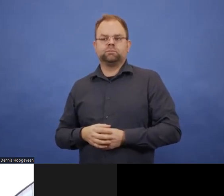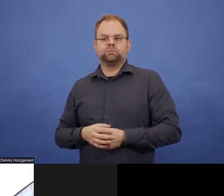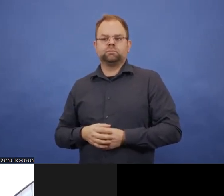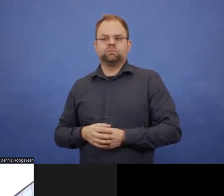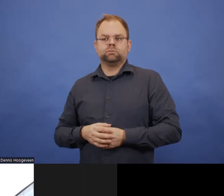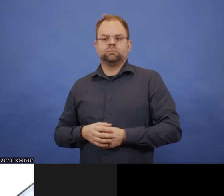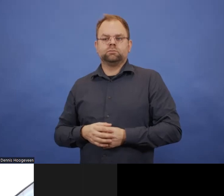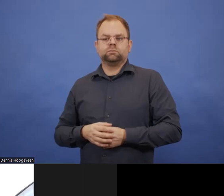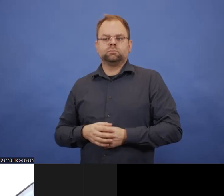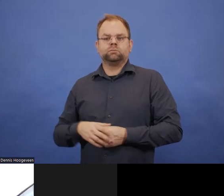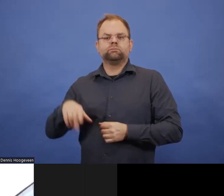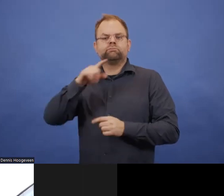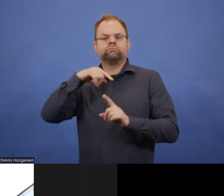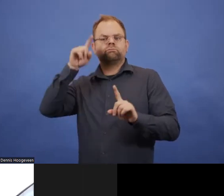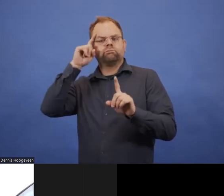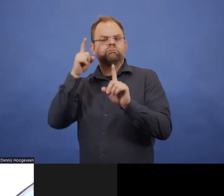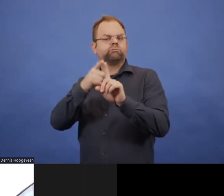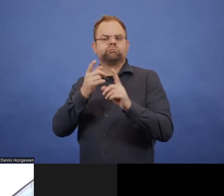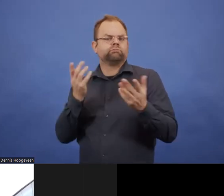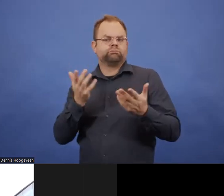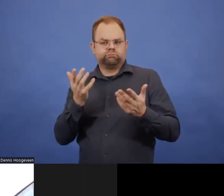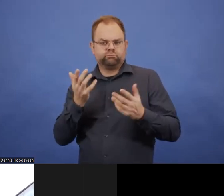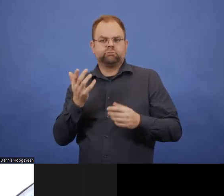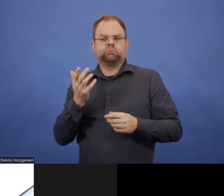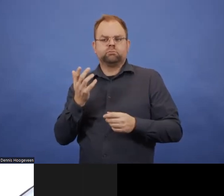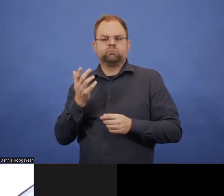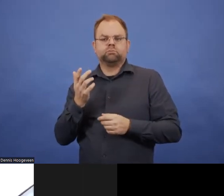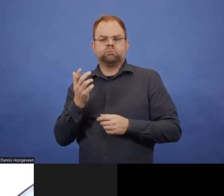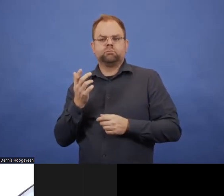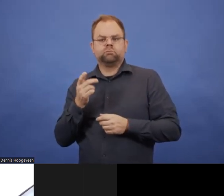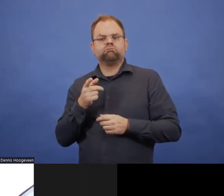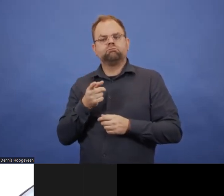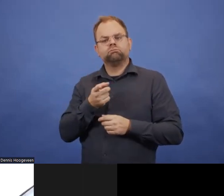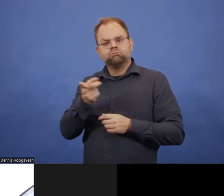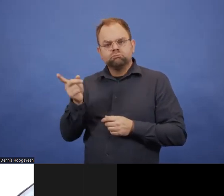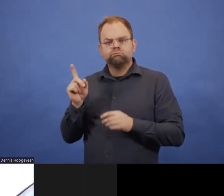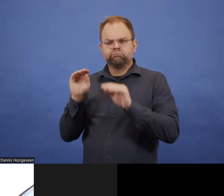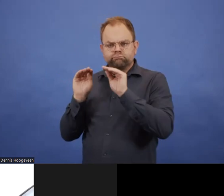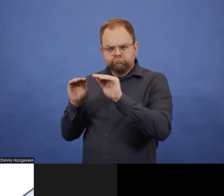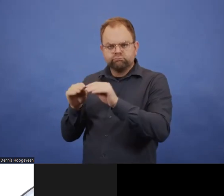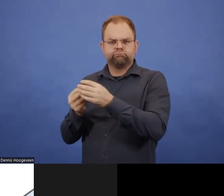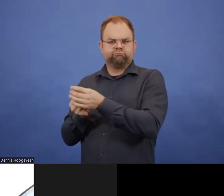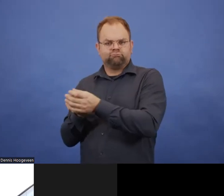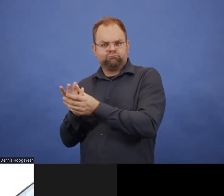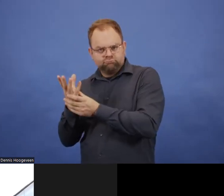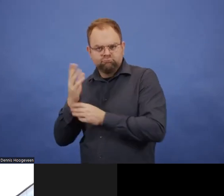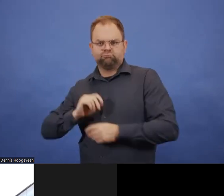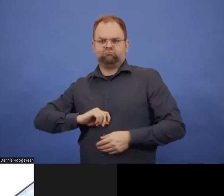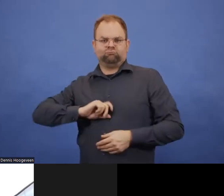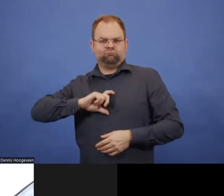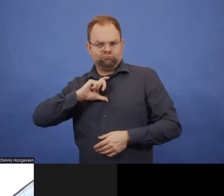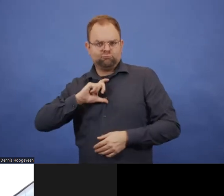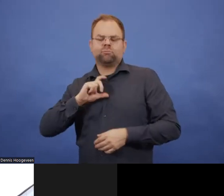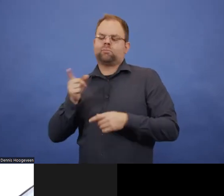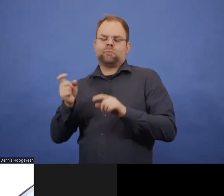desarrollen para que puedan proveer apoyo a las organizaciones de personas con discapacidad y a las personas a un nivel